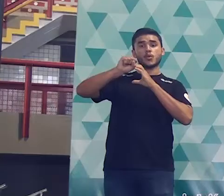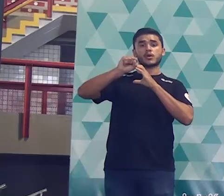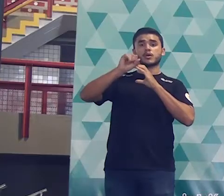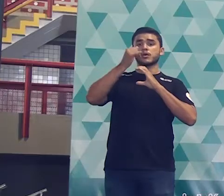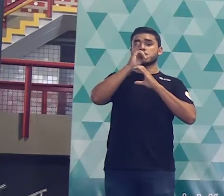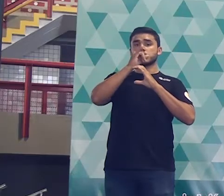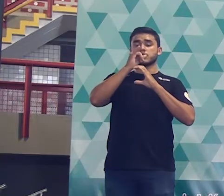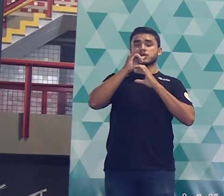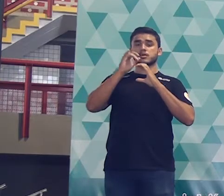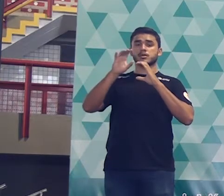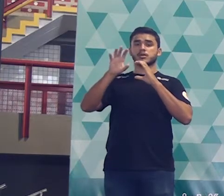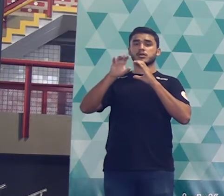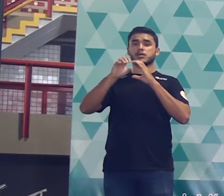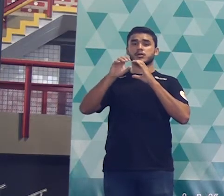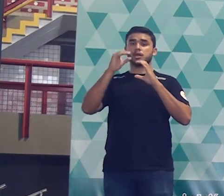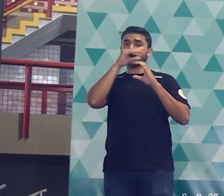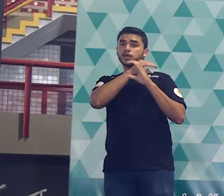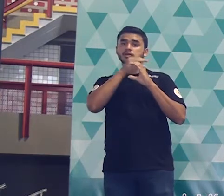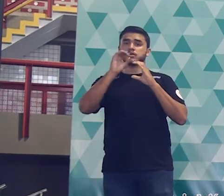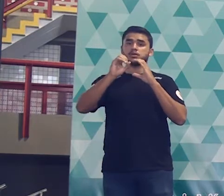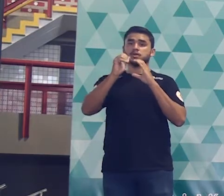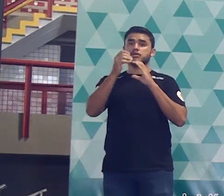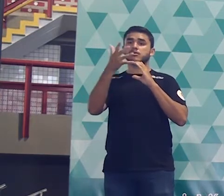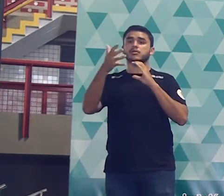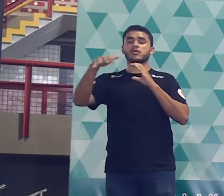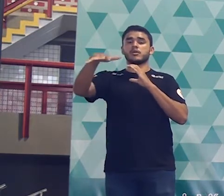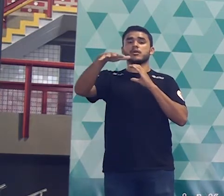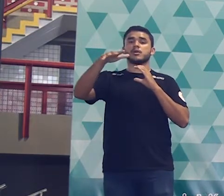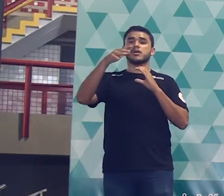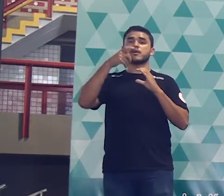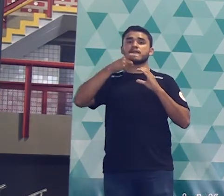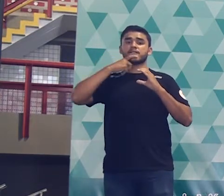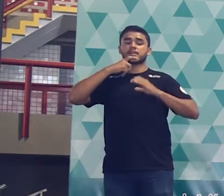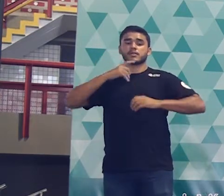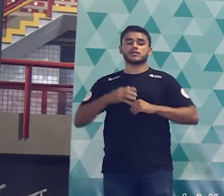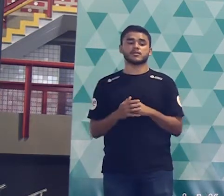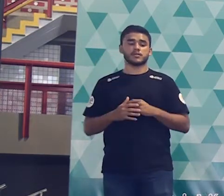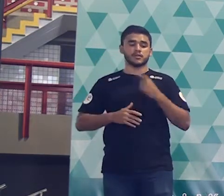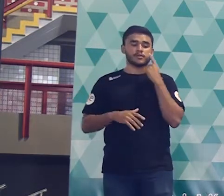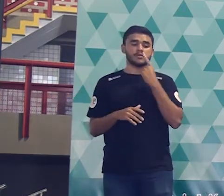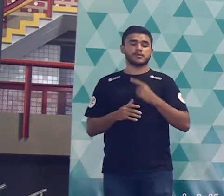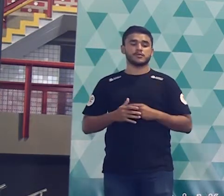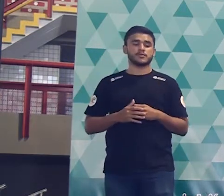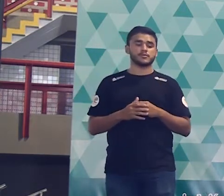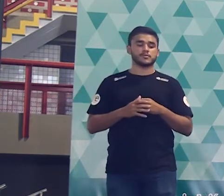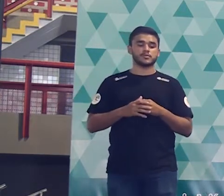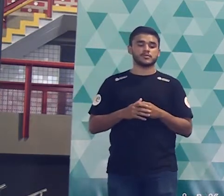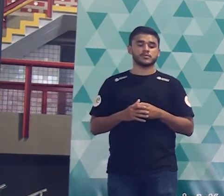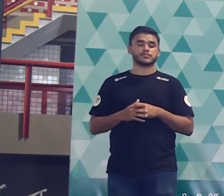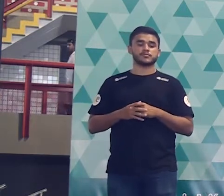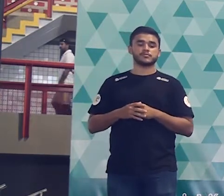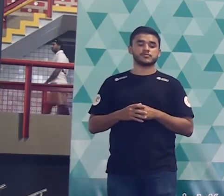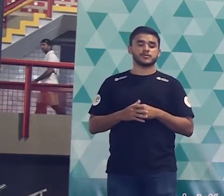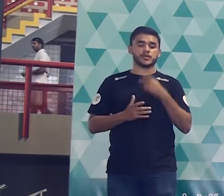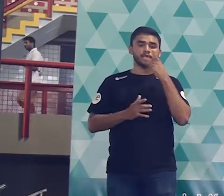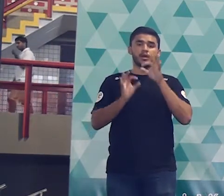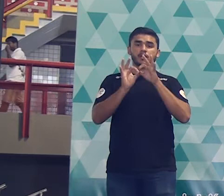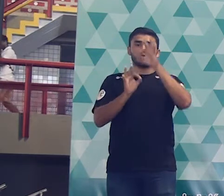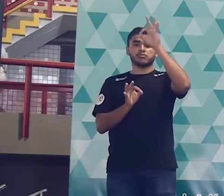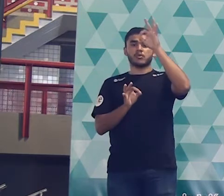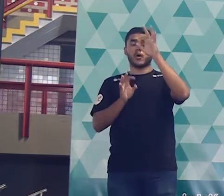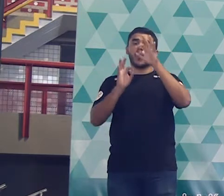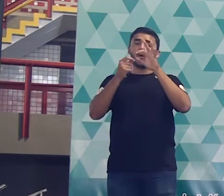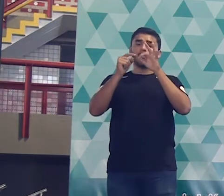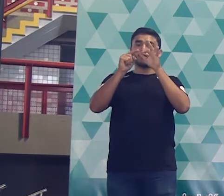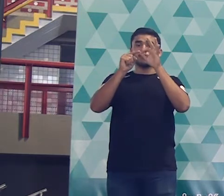Não sei, Levi, como é que eu vou adivinhar? Olha para a quantidade de energia. Ela subiu ou ela desceu? Se